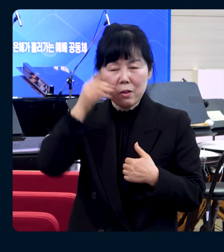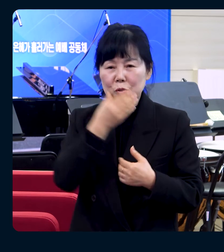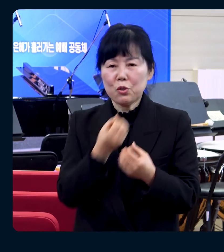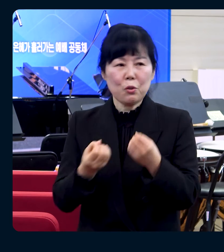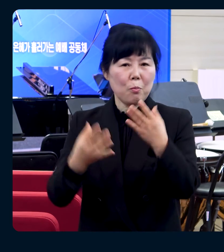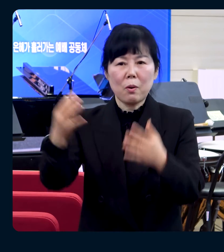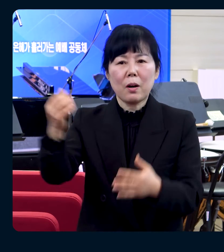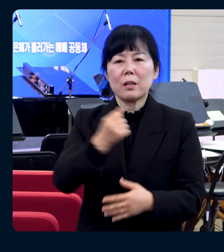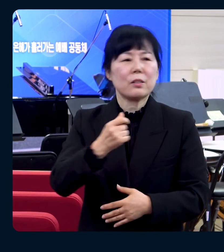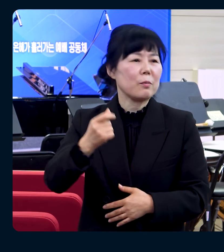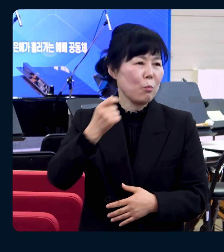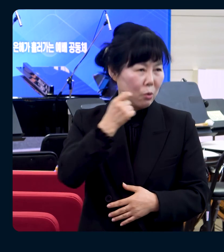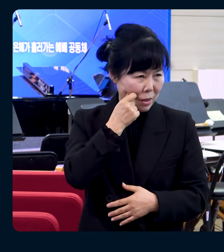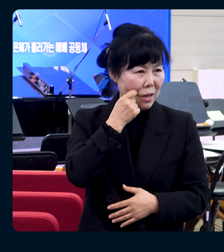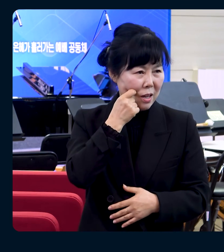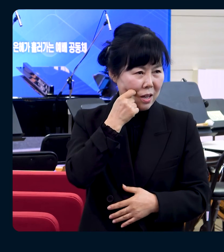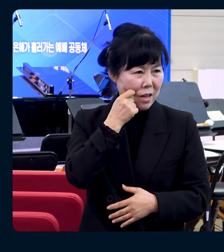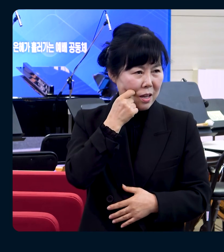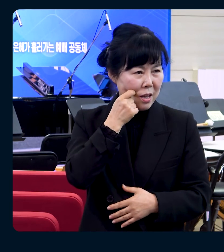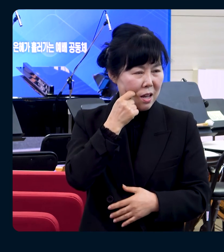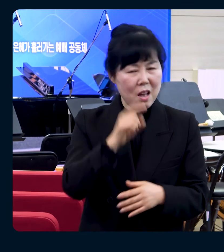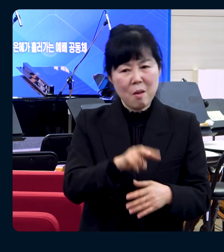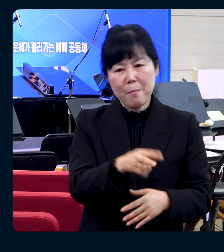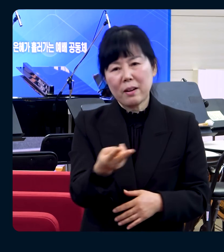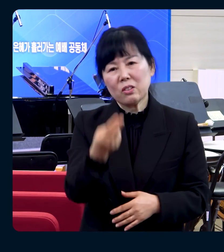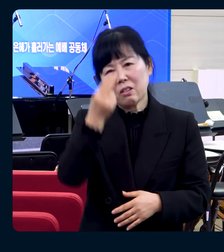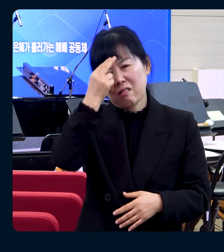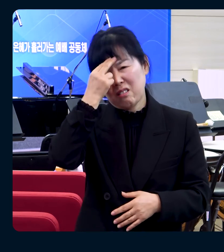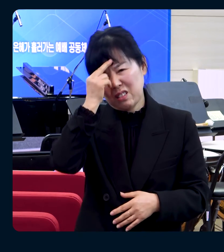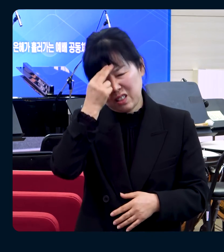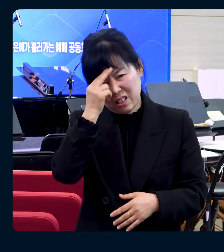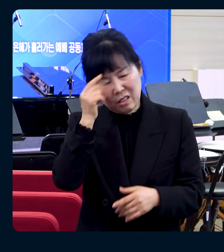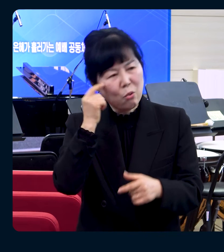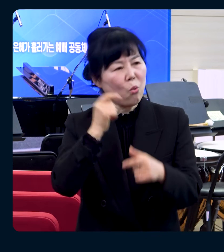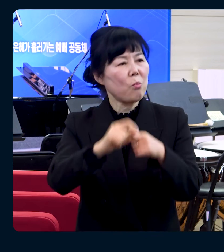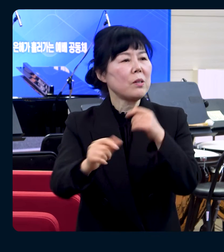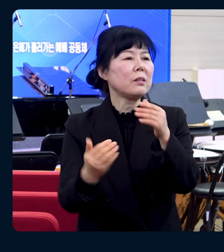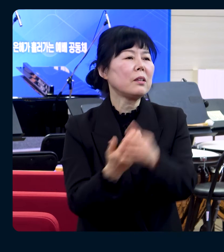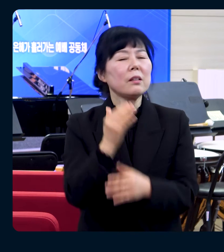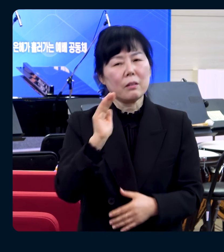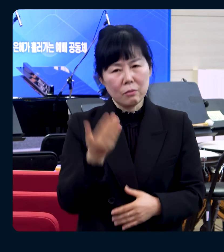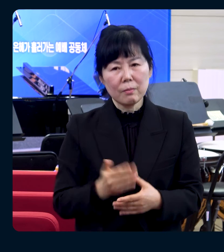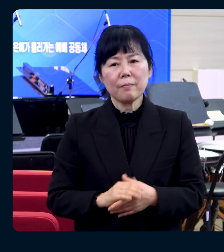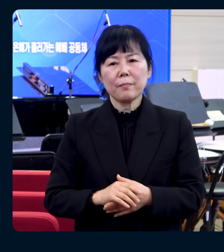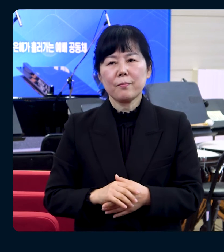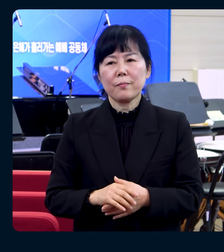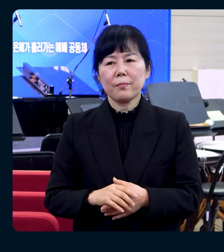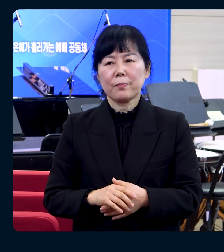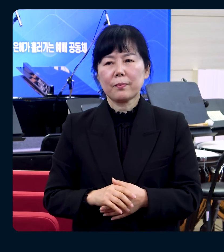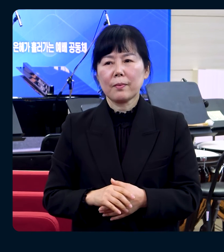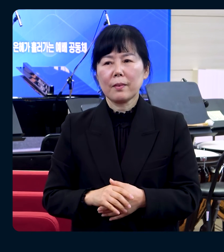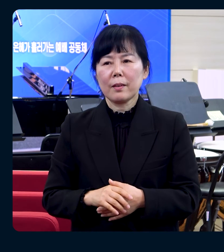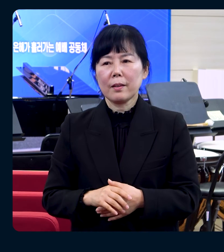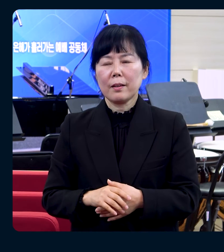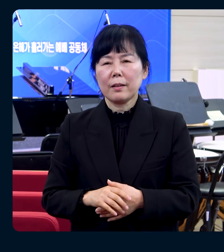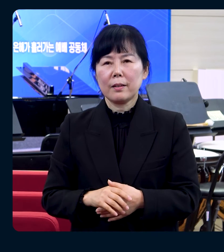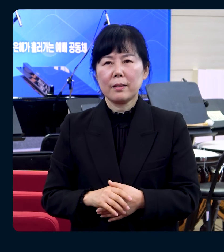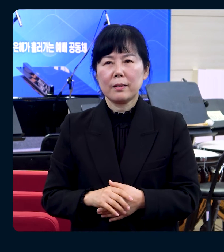주신 그 기쁨과 축복을 갉아먹는 근심거리, 고민거리가 될 것이다 하는 거예요.